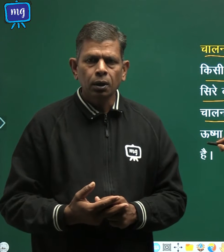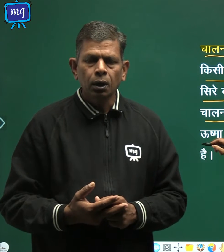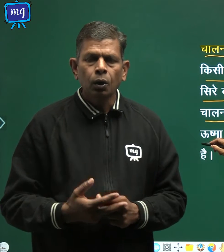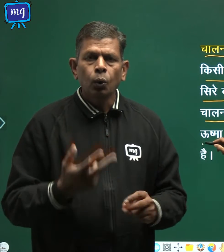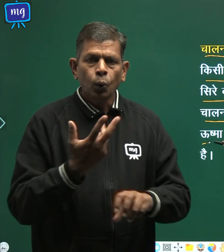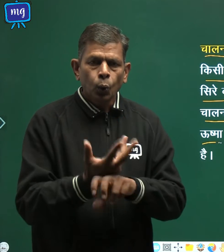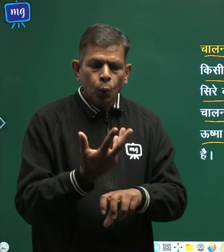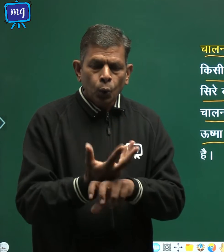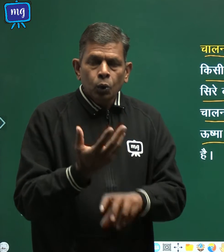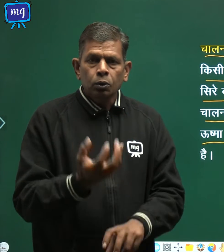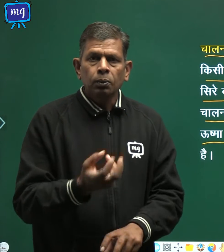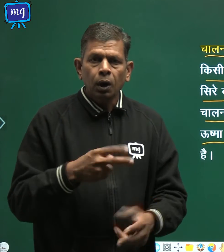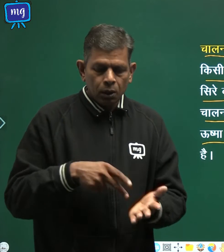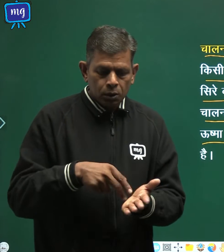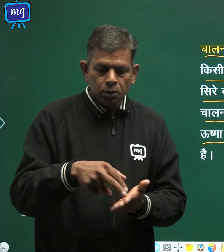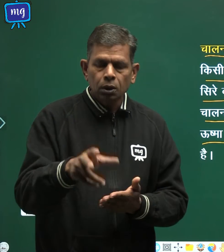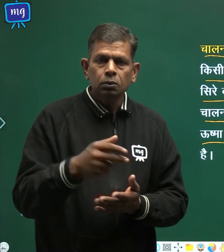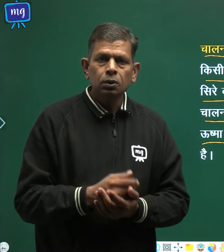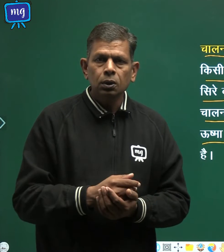ऊष्मा चालन द्वारा